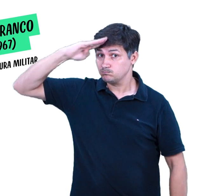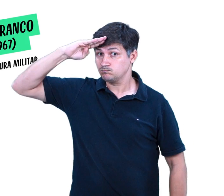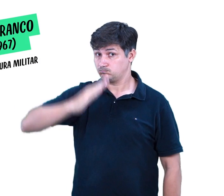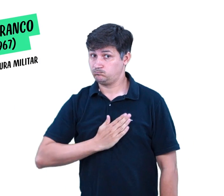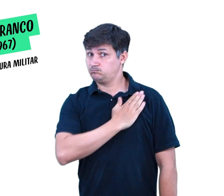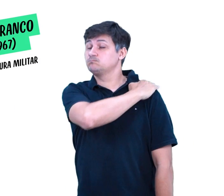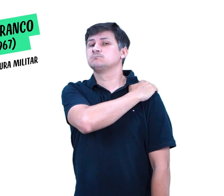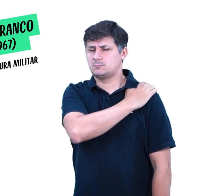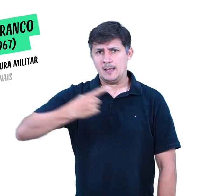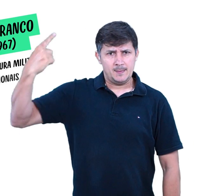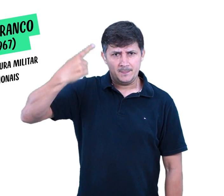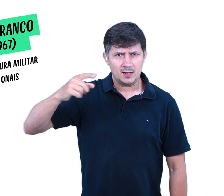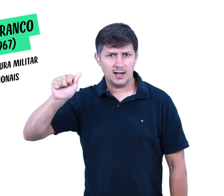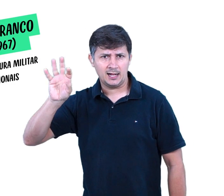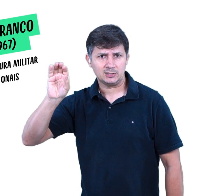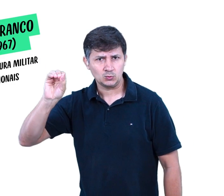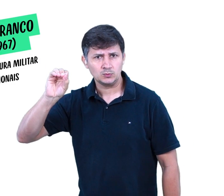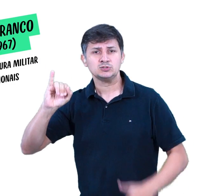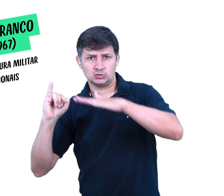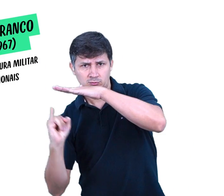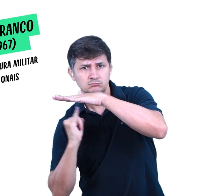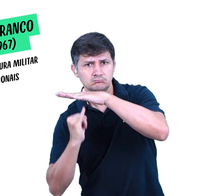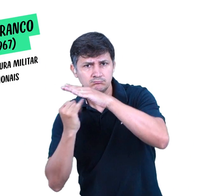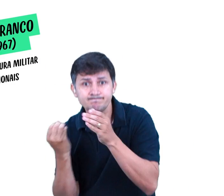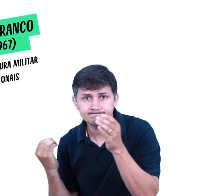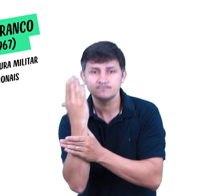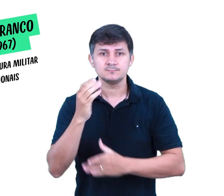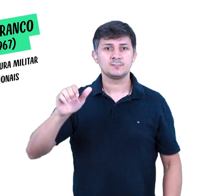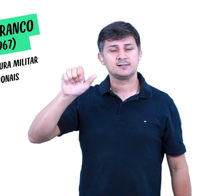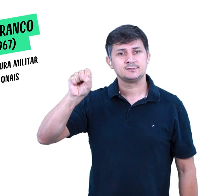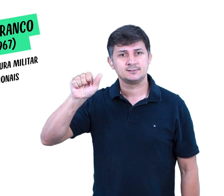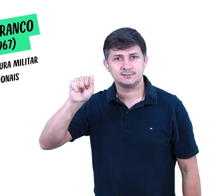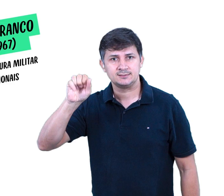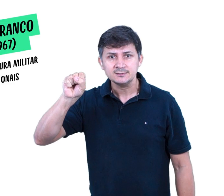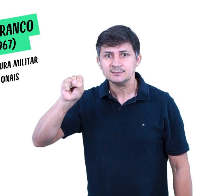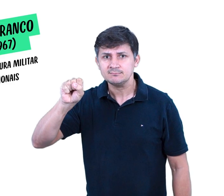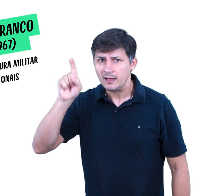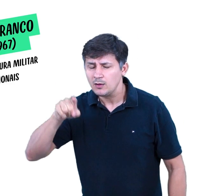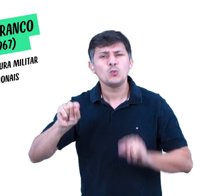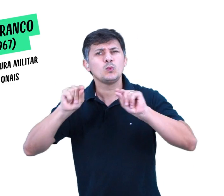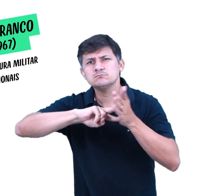É aqui que o primeiro ato institucional é criado. Os AIs, como também são conhecidos, nada mais são